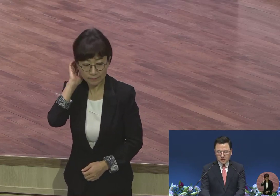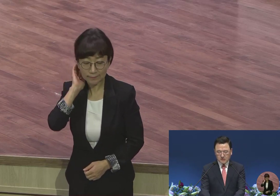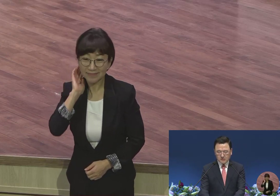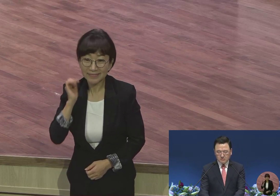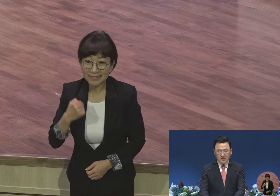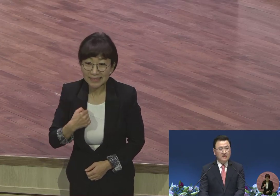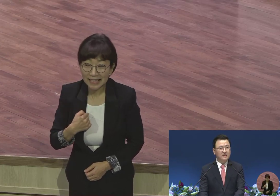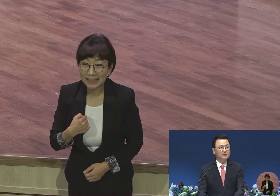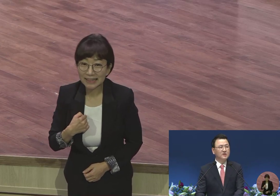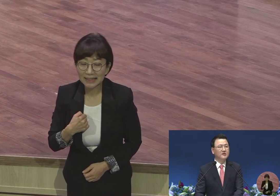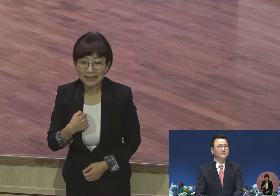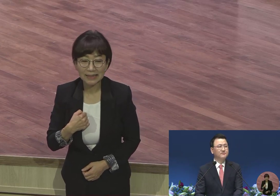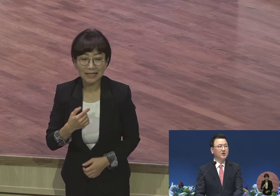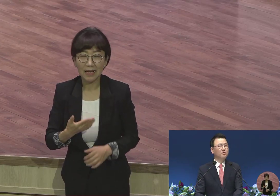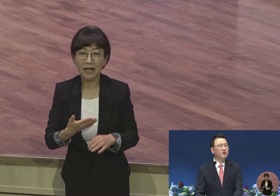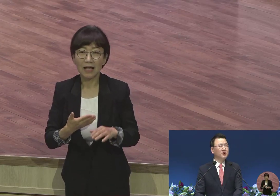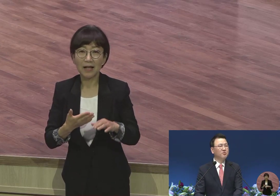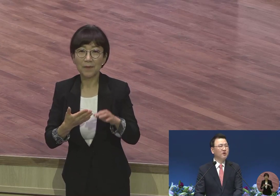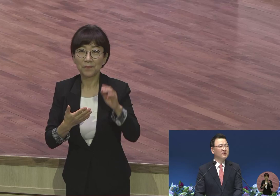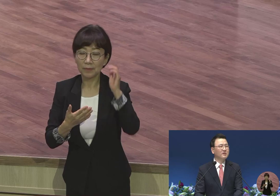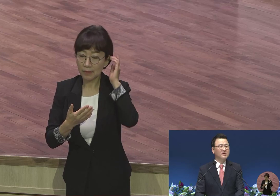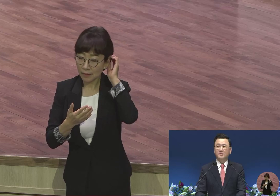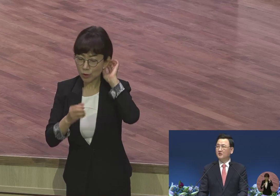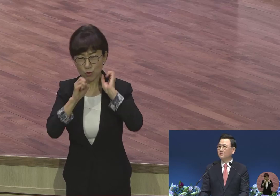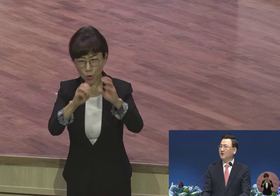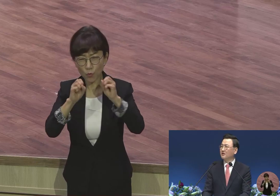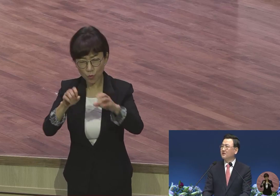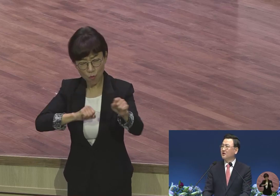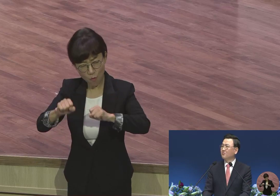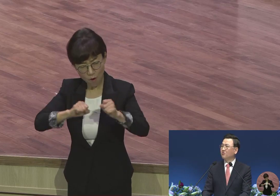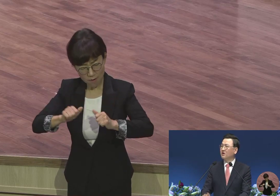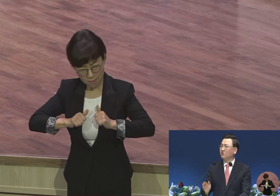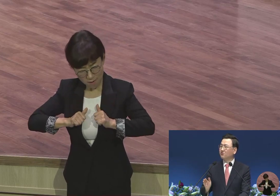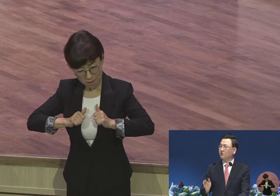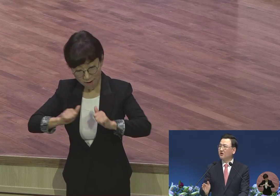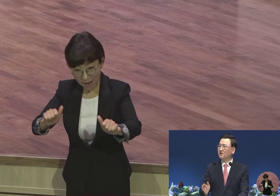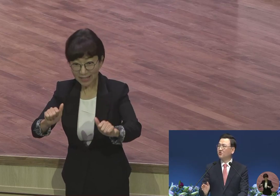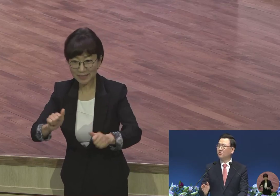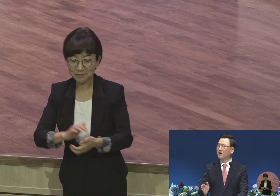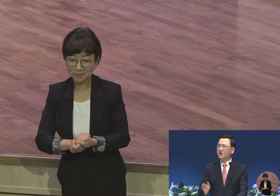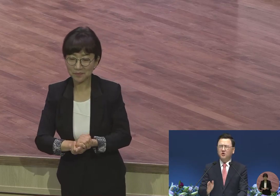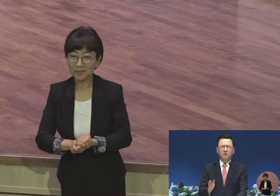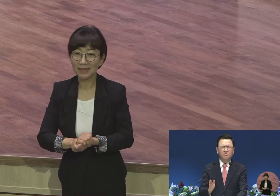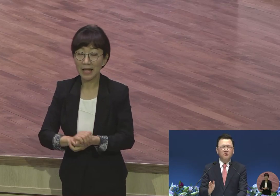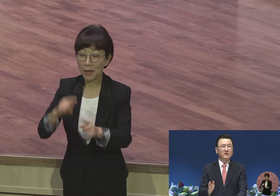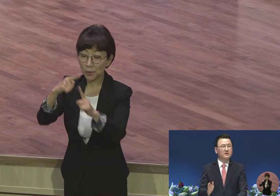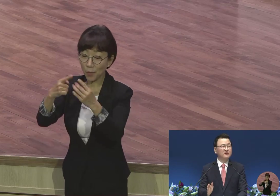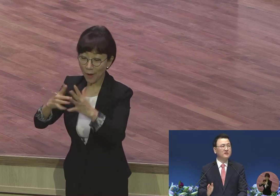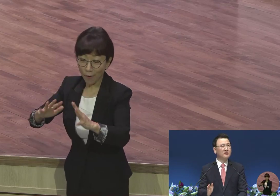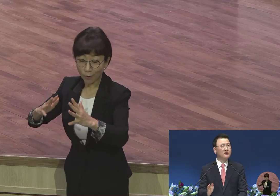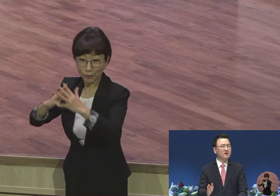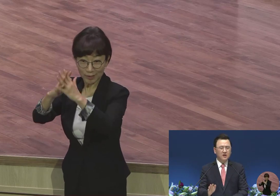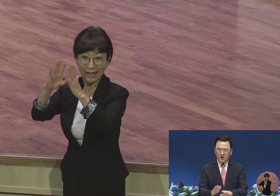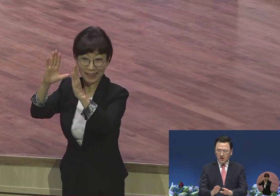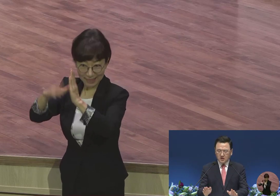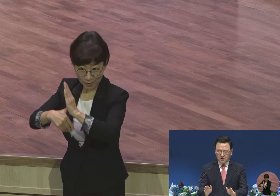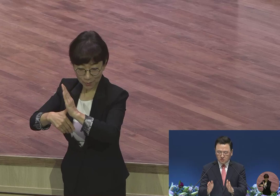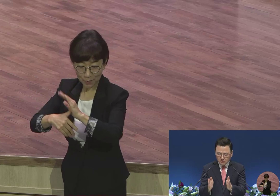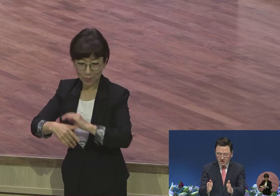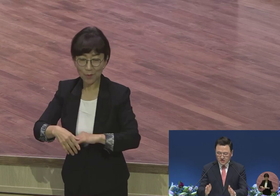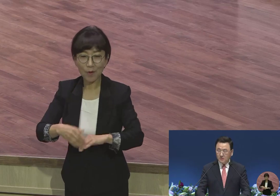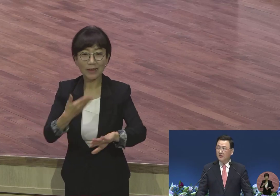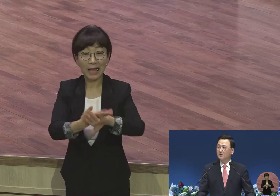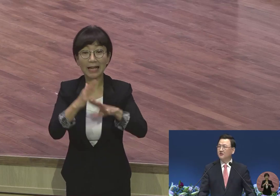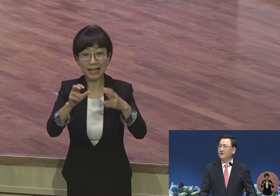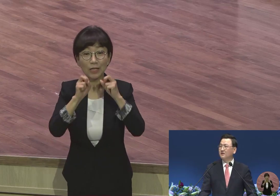캠프를 많이 갔습니다. 예원교회 캠프 얼마나 많이 갔습니까? 본당 건축할 때도 성교에 대해서는요 개의치